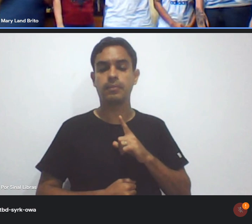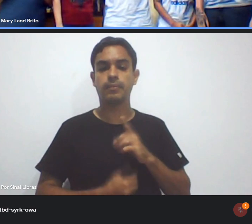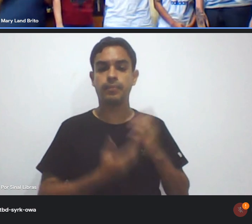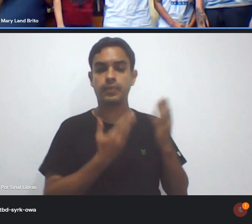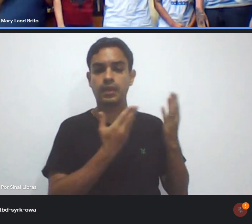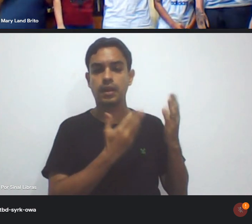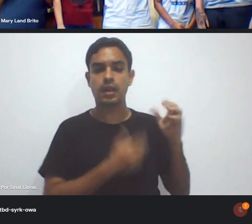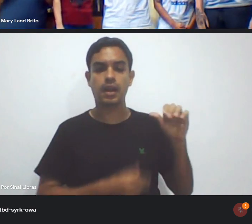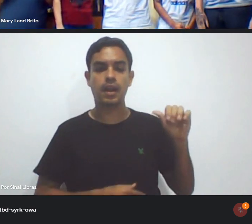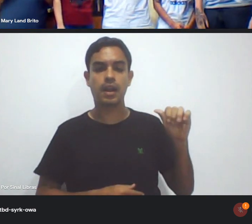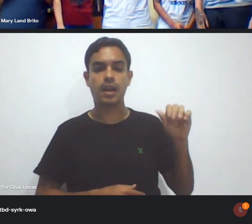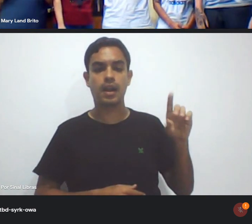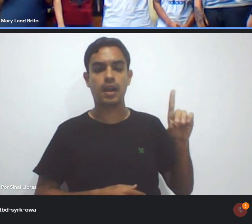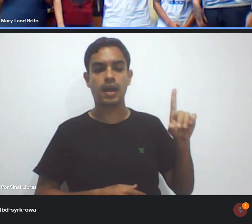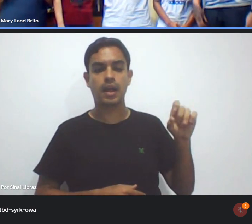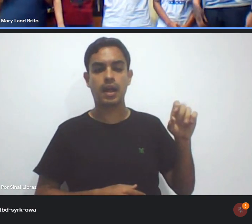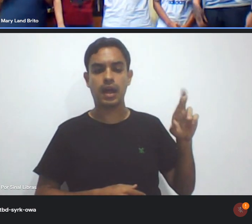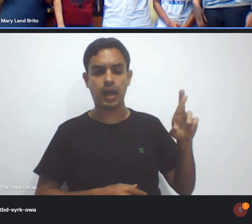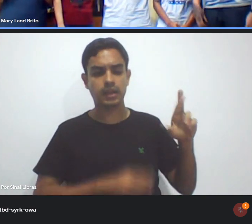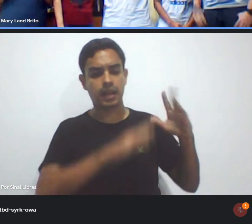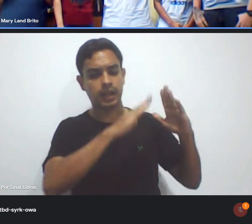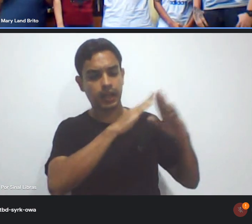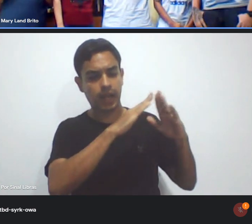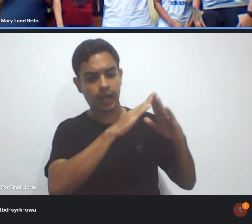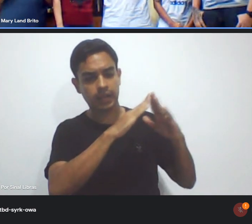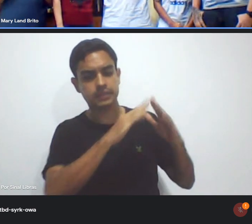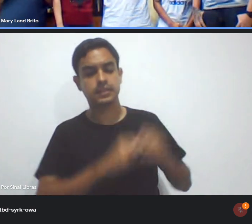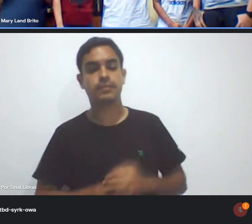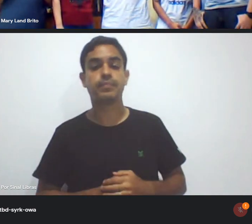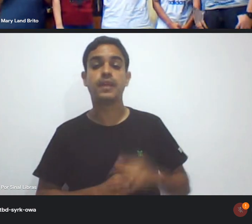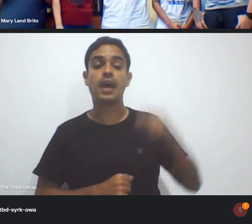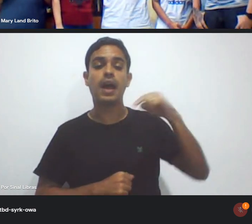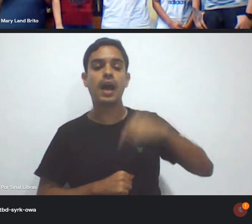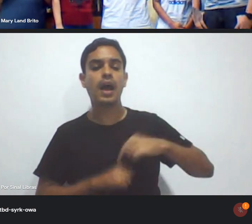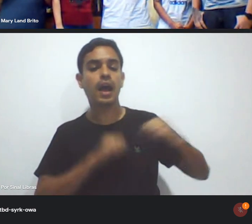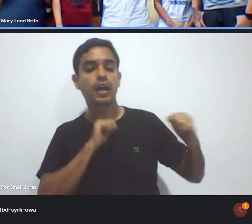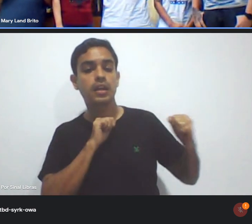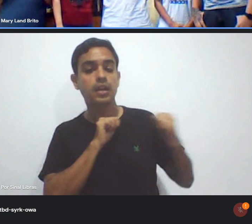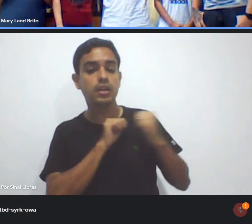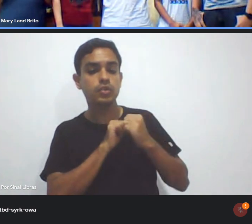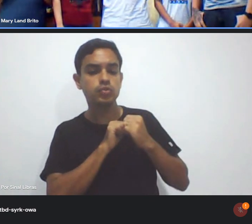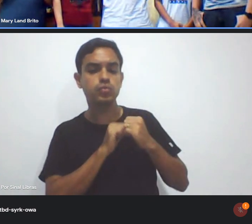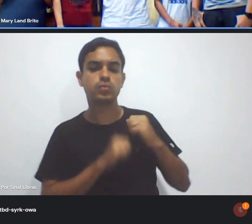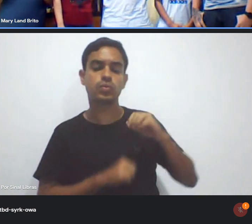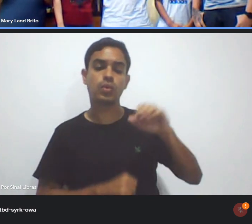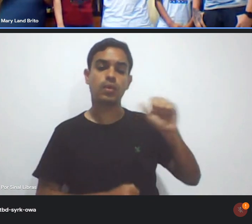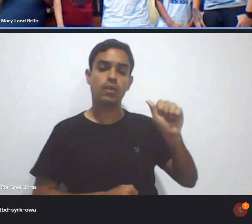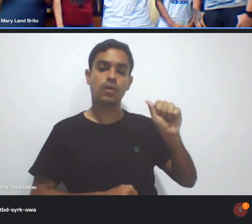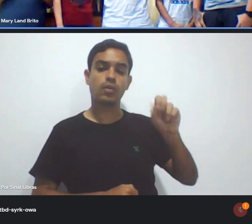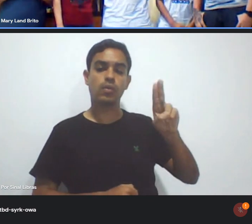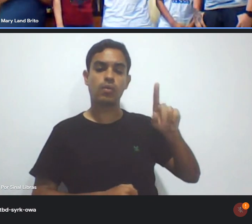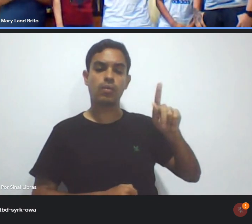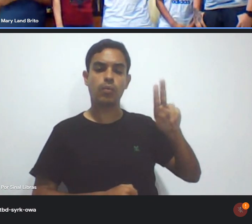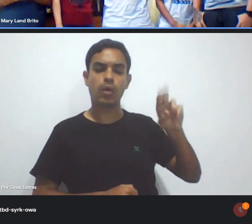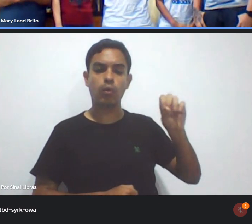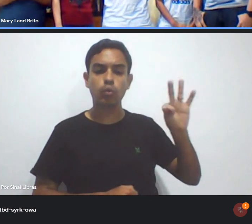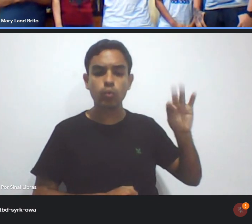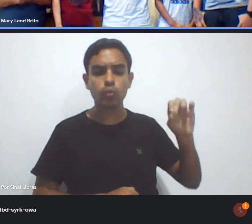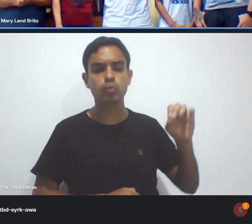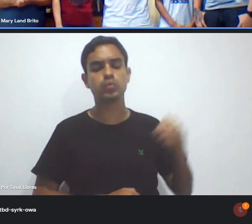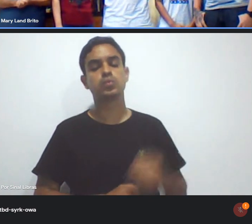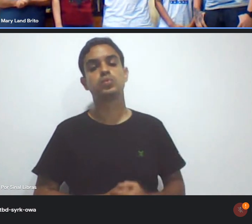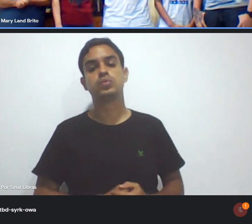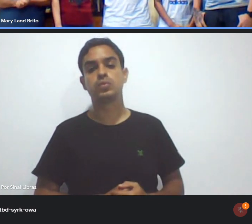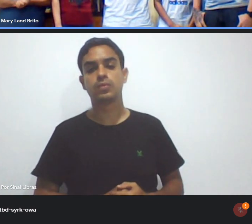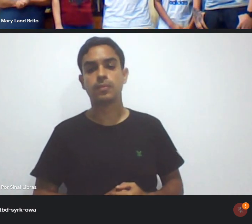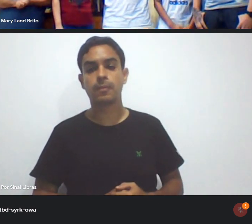a câmera. E quem está aqui comigo aqui na Fundação José Augusto, está o Edu,